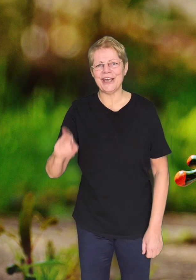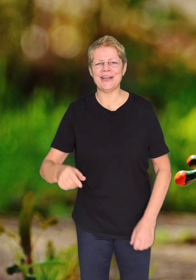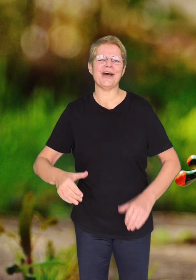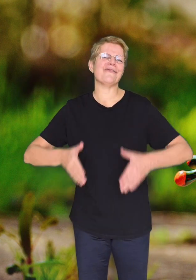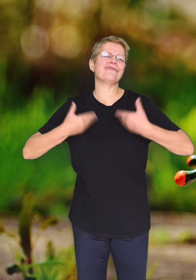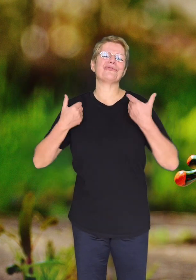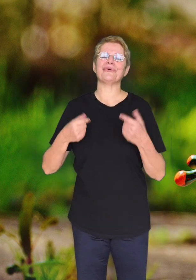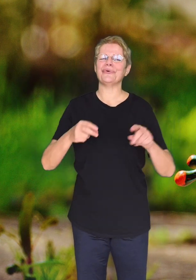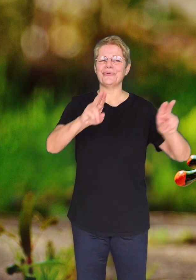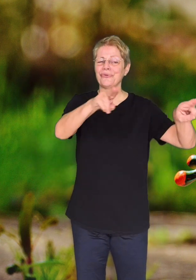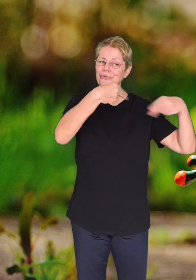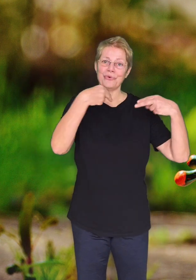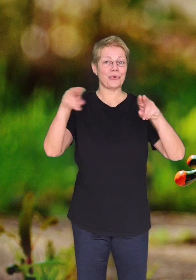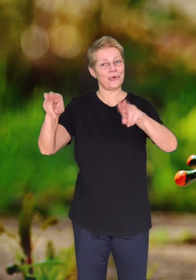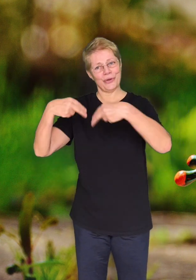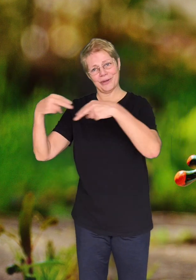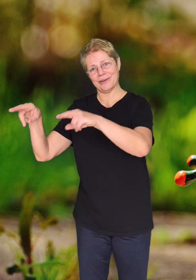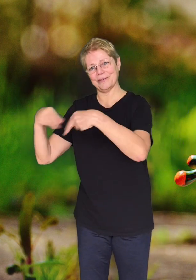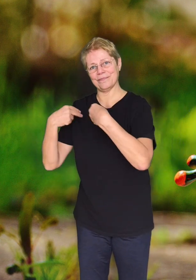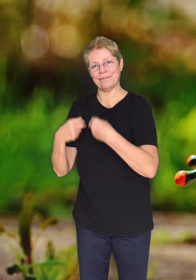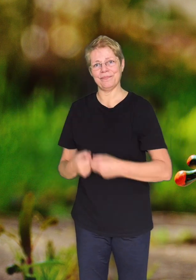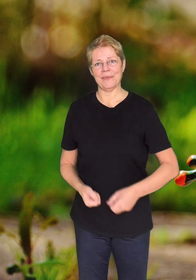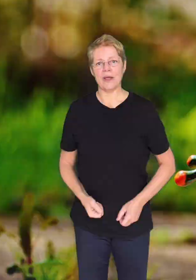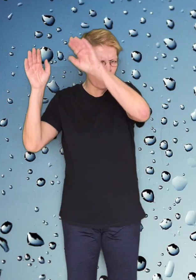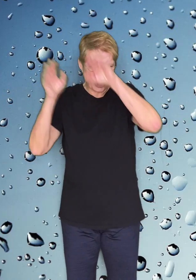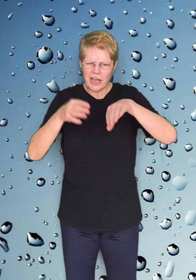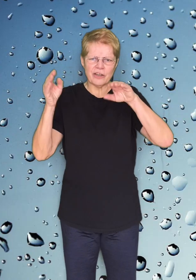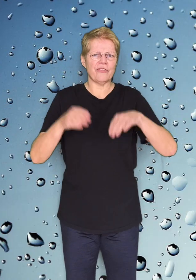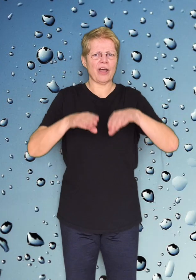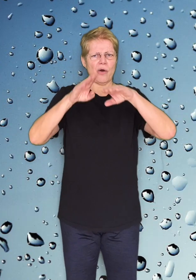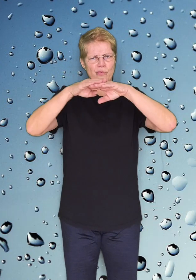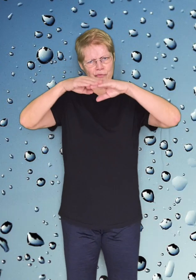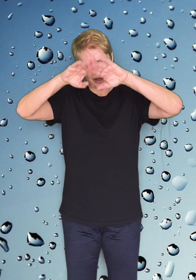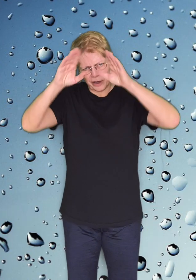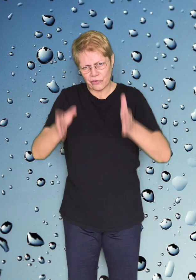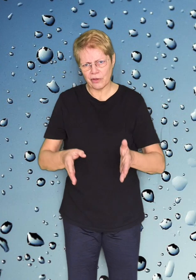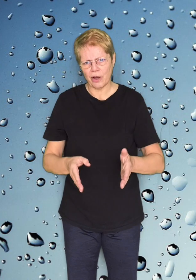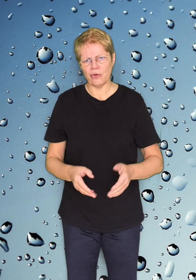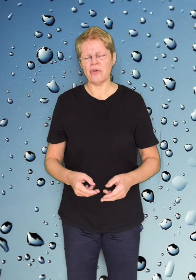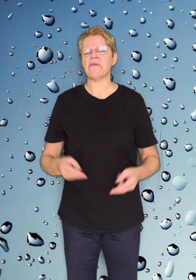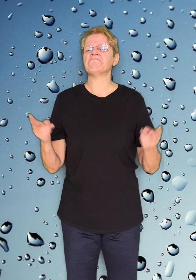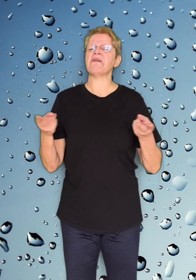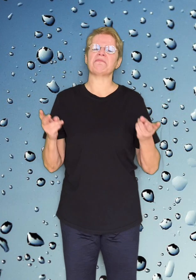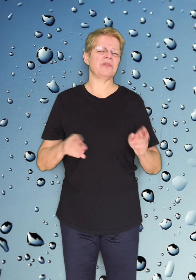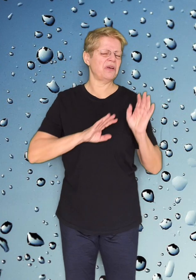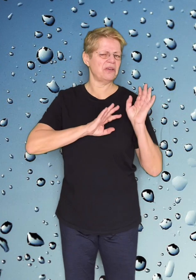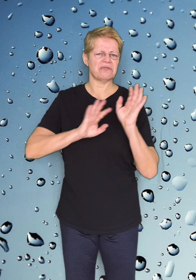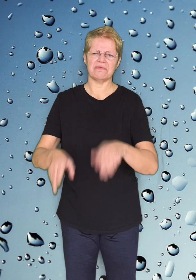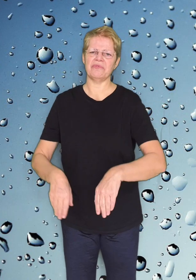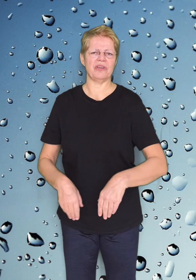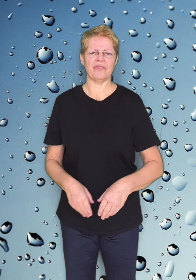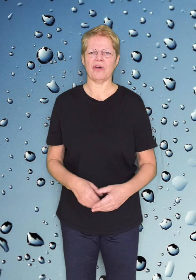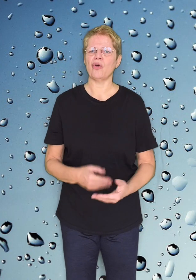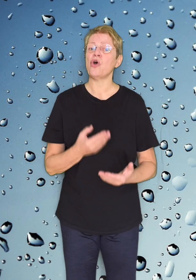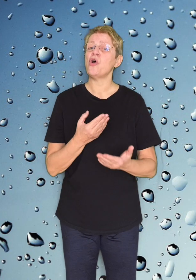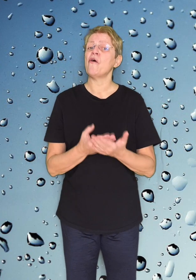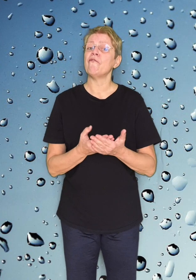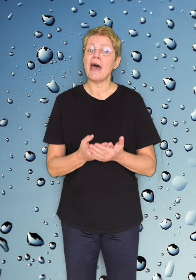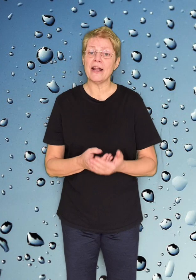deravor zurück regn auf das Haus mach mir das nichts aus weil ich